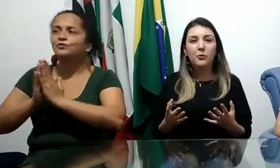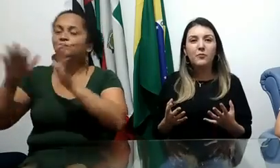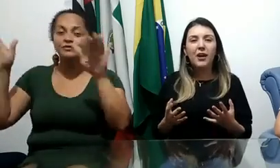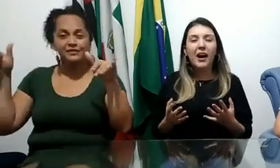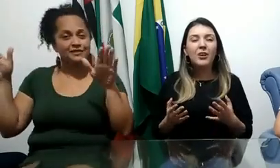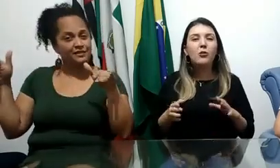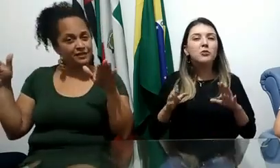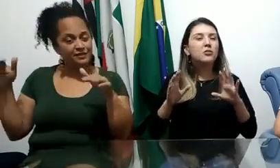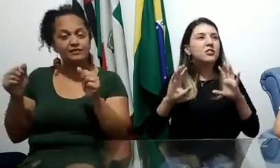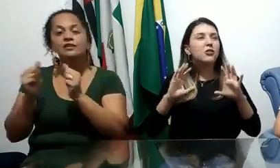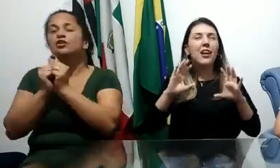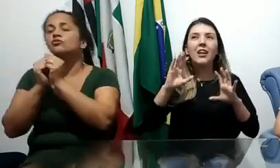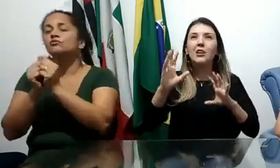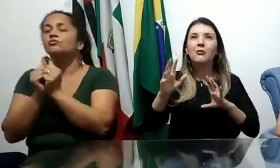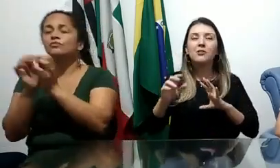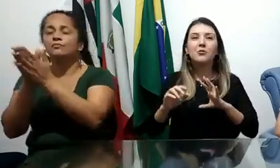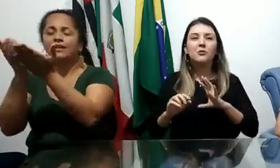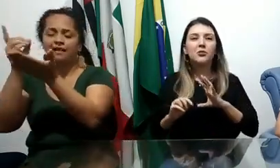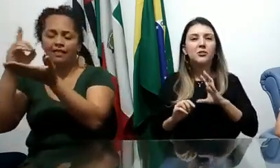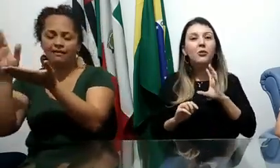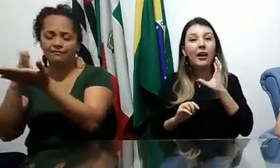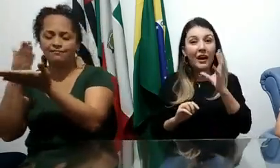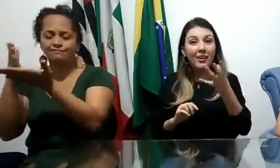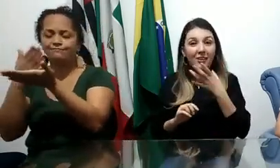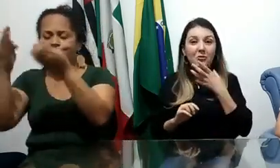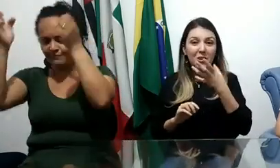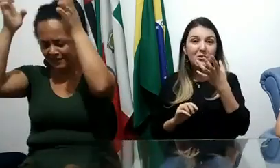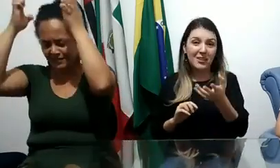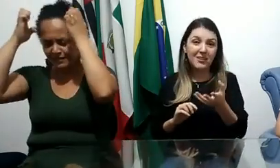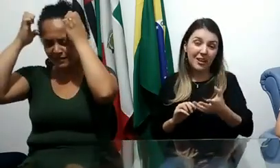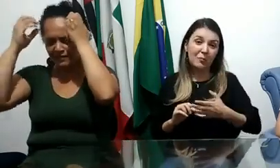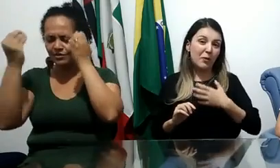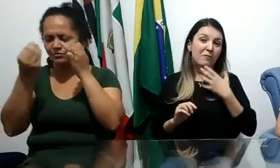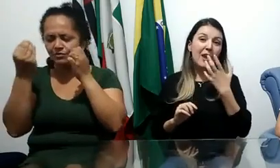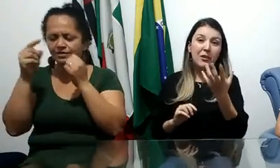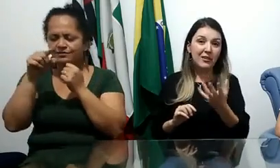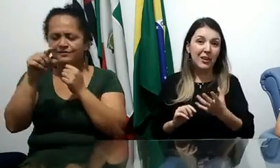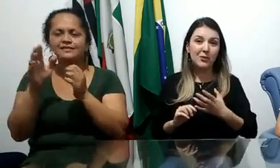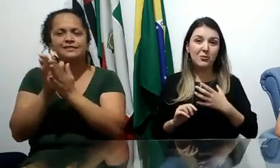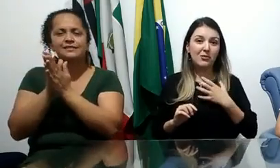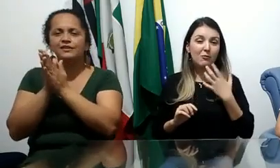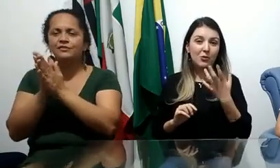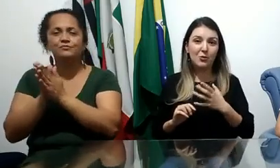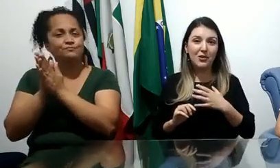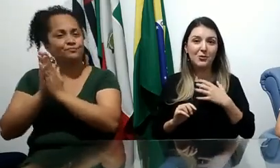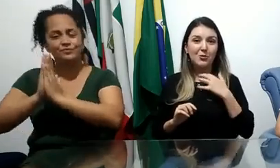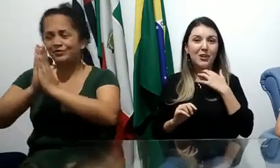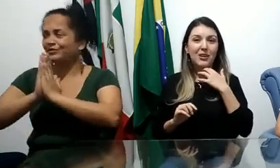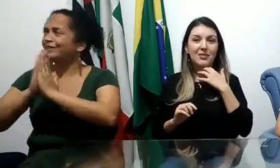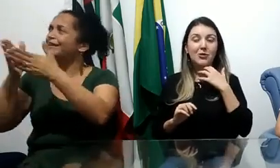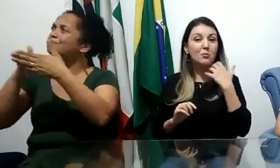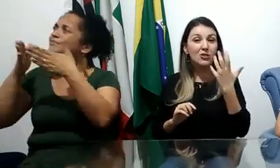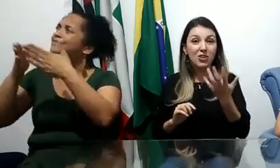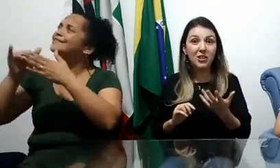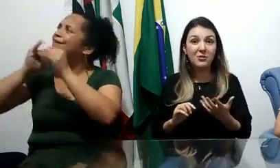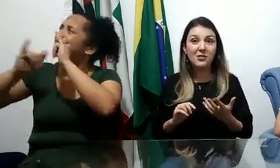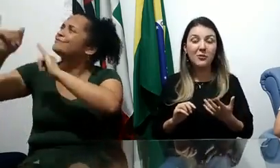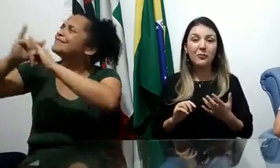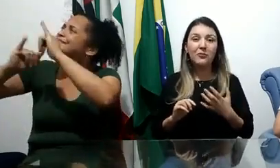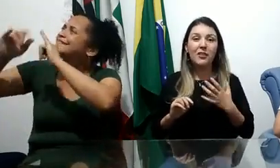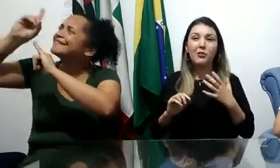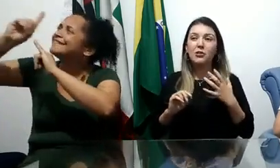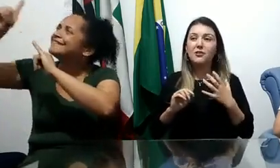Senhor. Aí quando você orar em línguas, quando você orar o que você tem para falar para Deus, suas aflições, seus